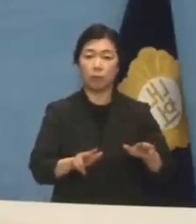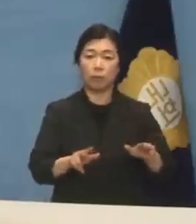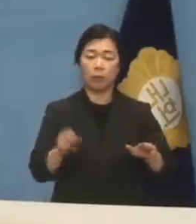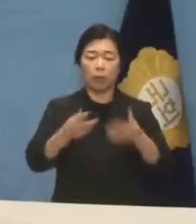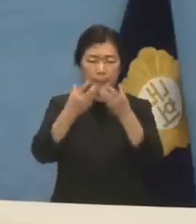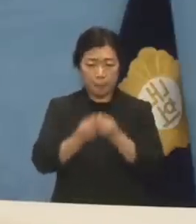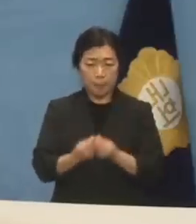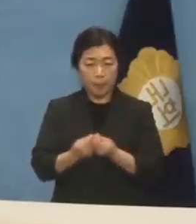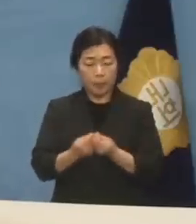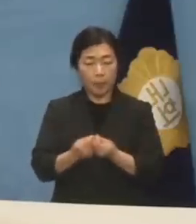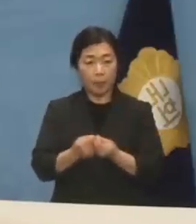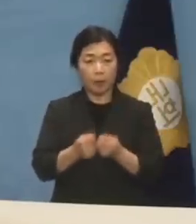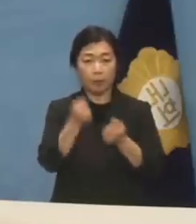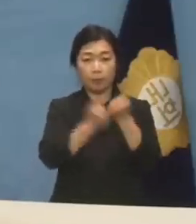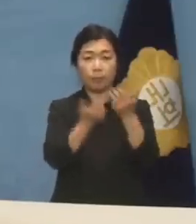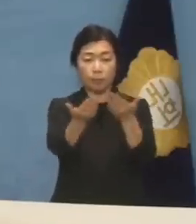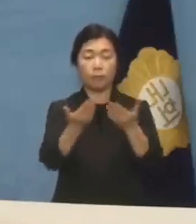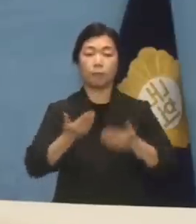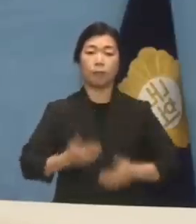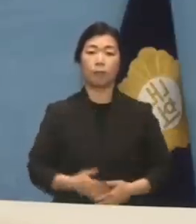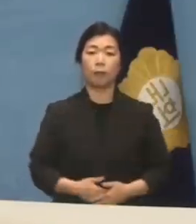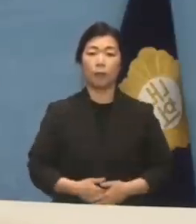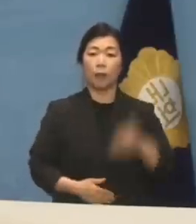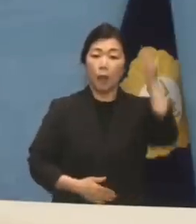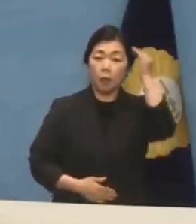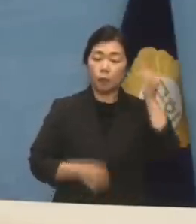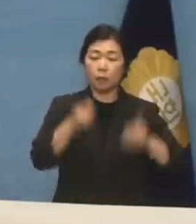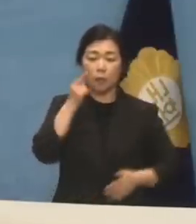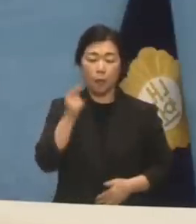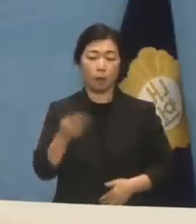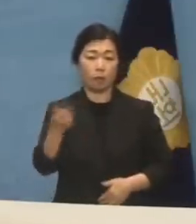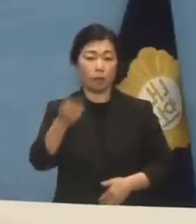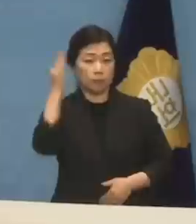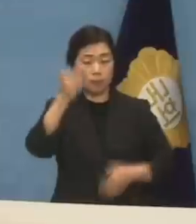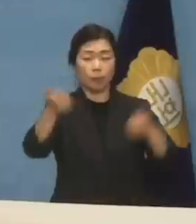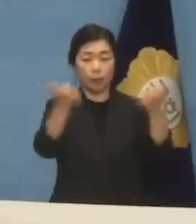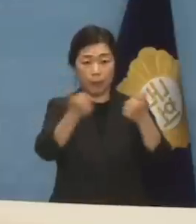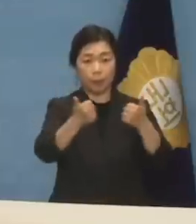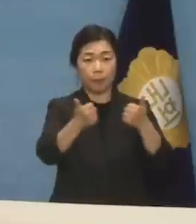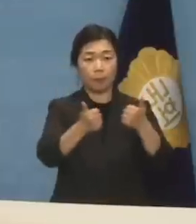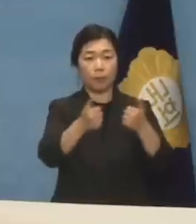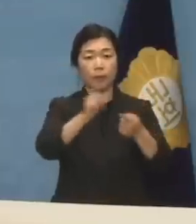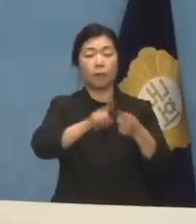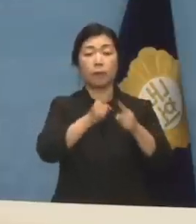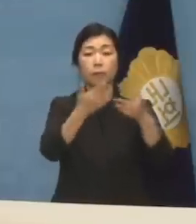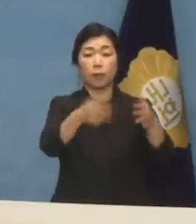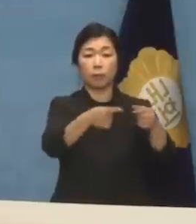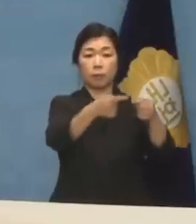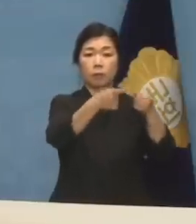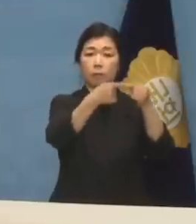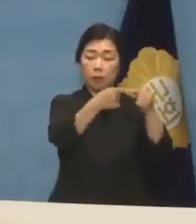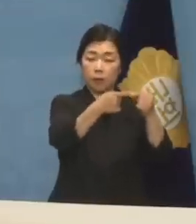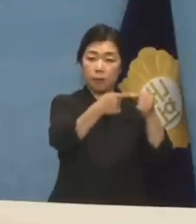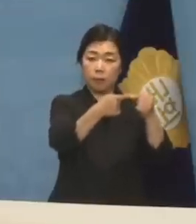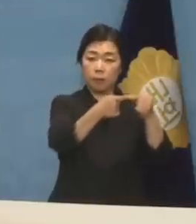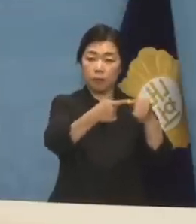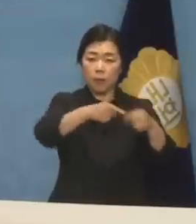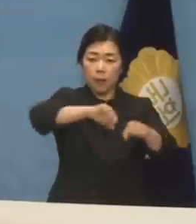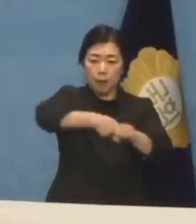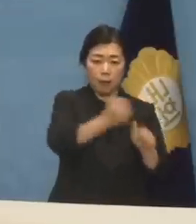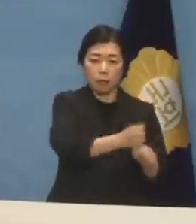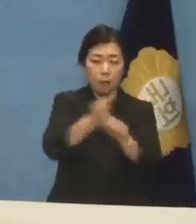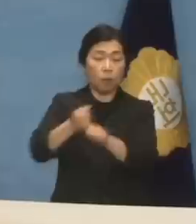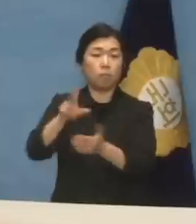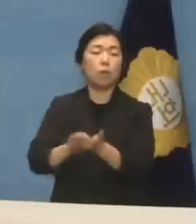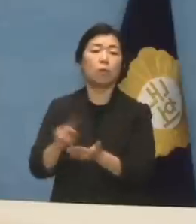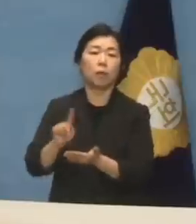또 비근한 얘기를 들어보겠습니다. 한일 회담 얘기 좀 해보겠습니다. 첫째, 강제동원 문제